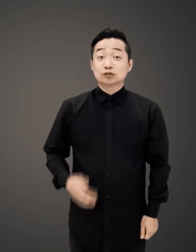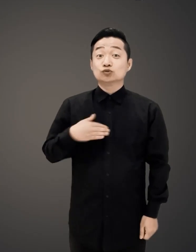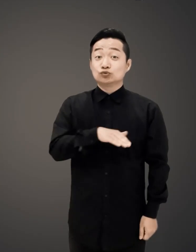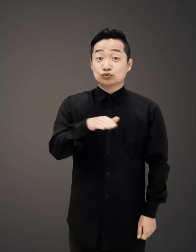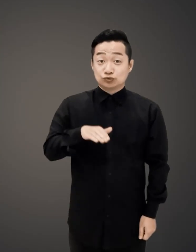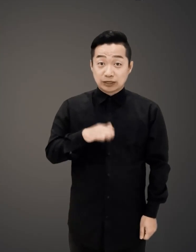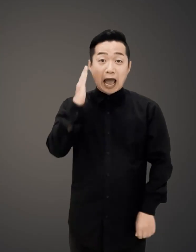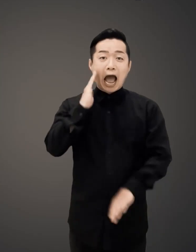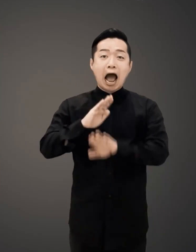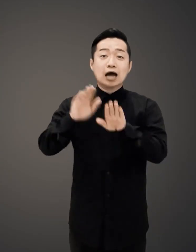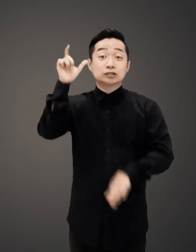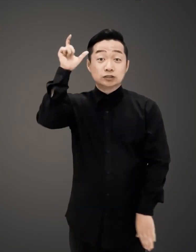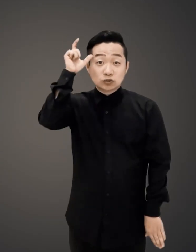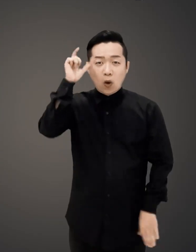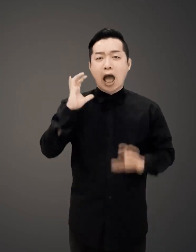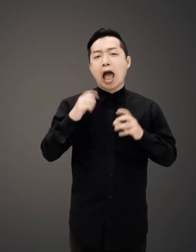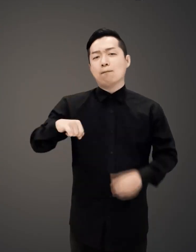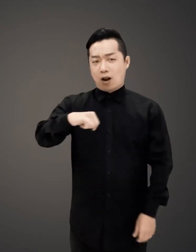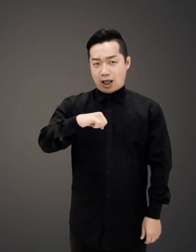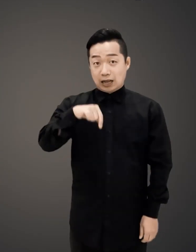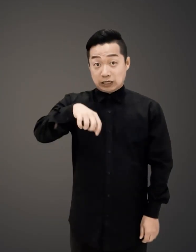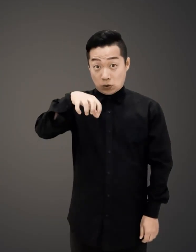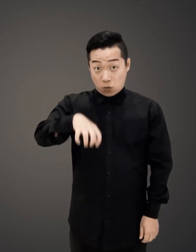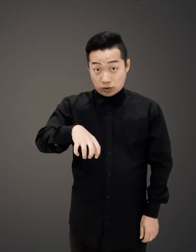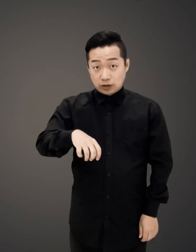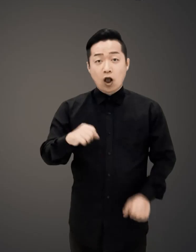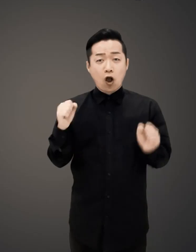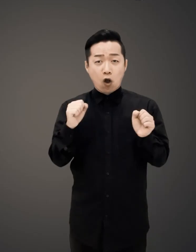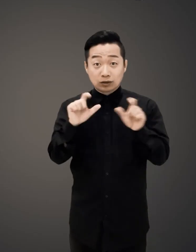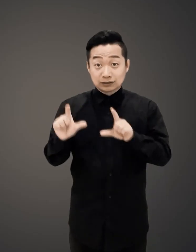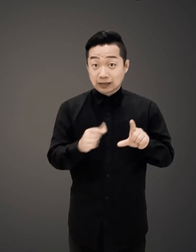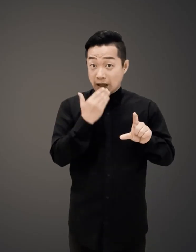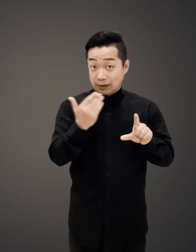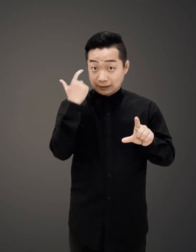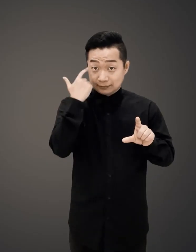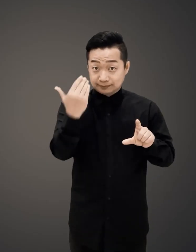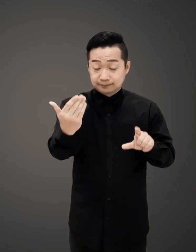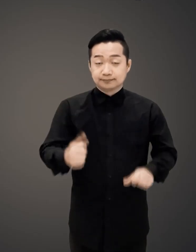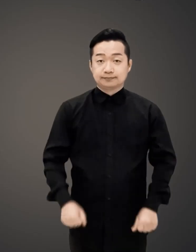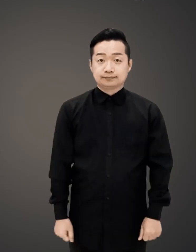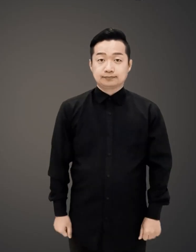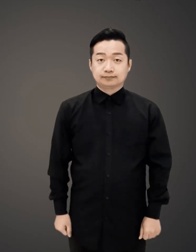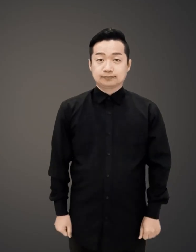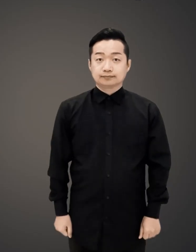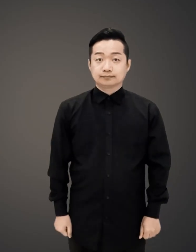우린 하늘소 애벌레예요. 여기서 겨울을 지낼 수 있을까요?